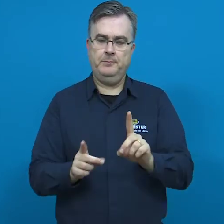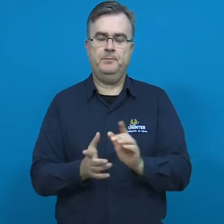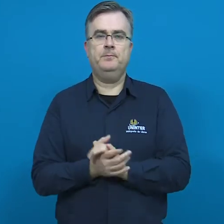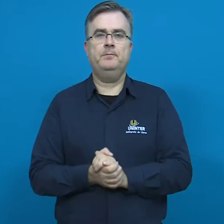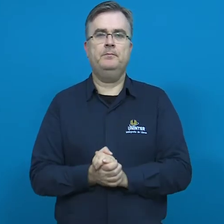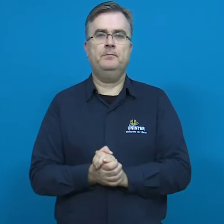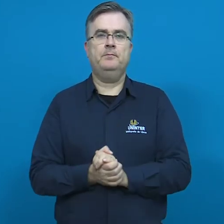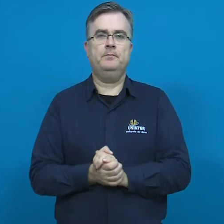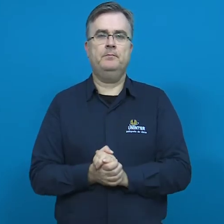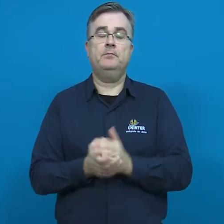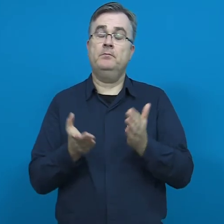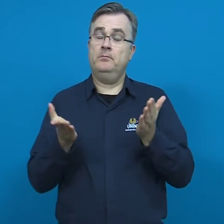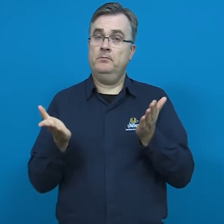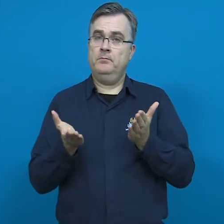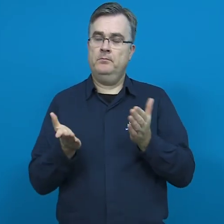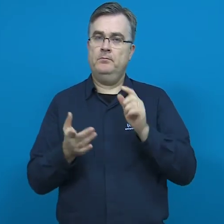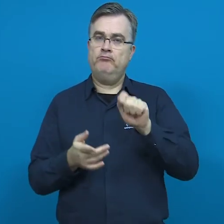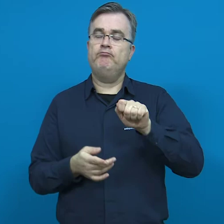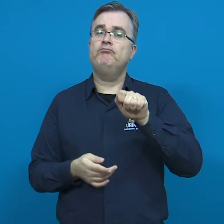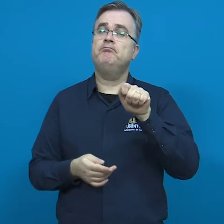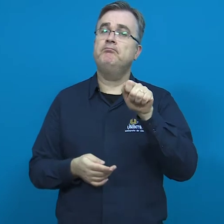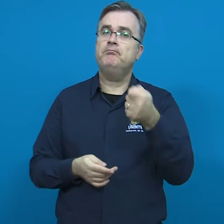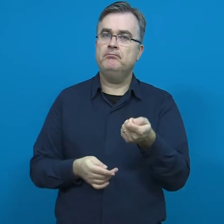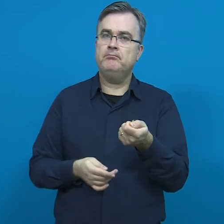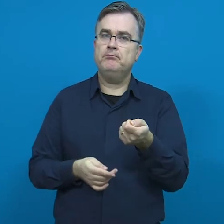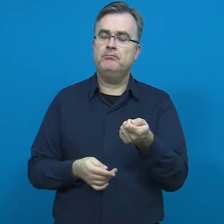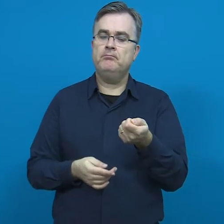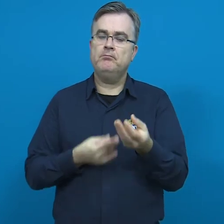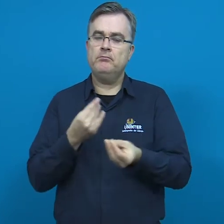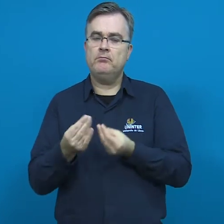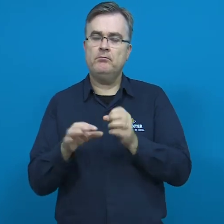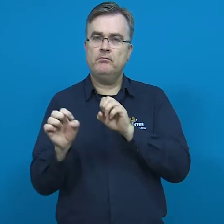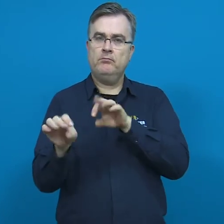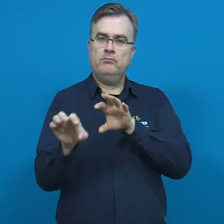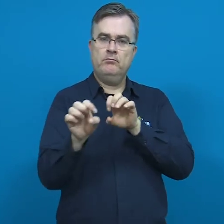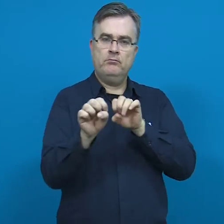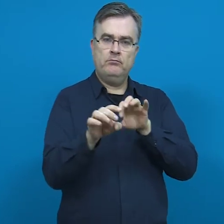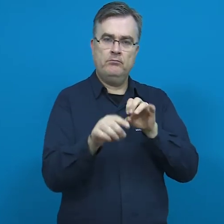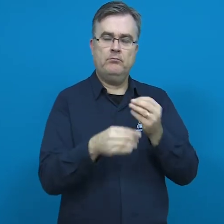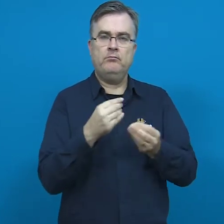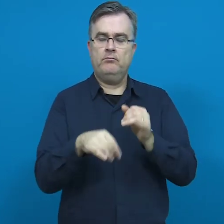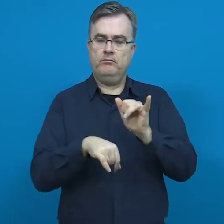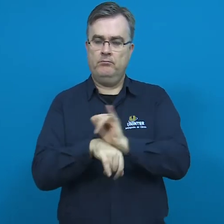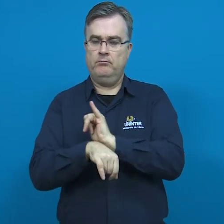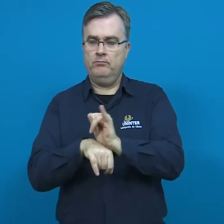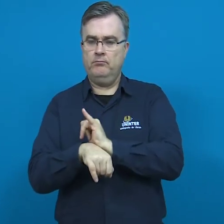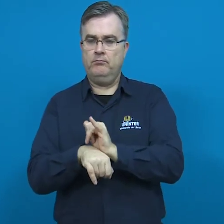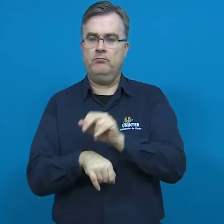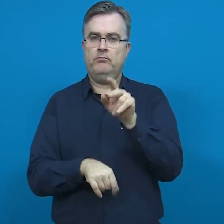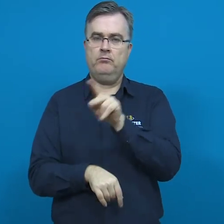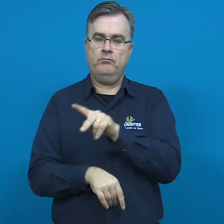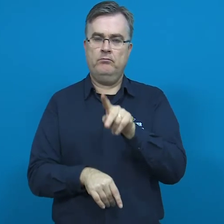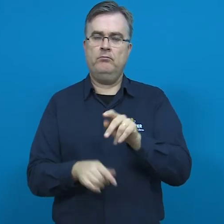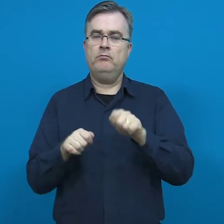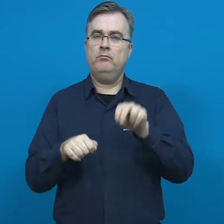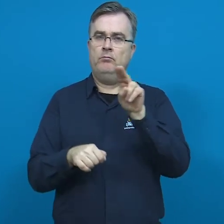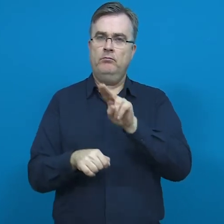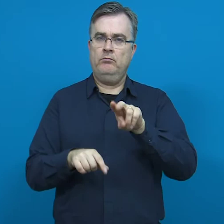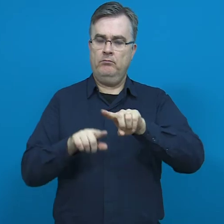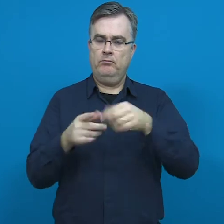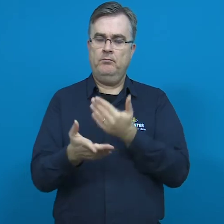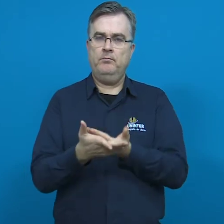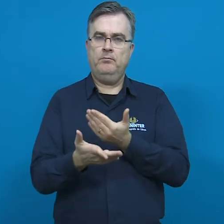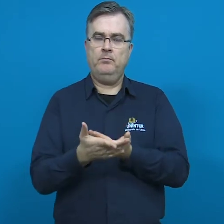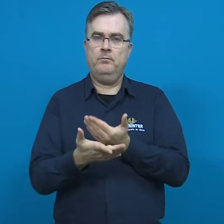dos deficientes. Agora, na questão de como ensinar, que estratégias um